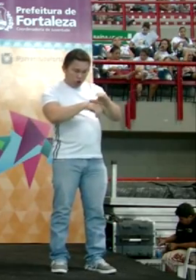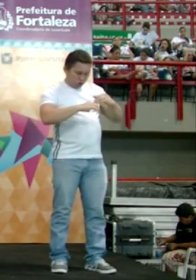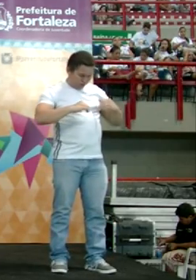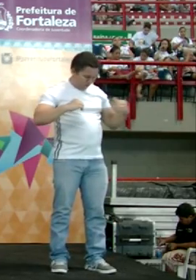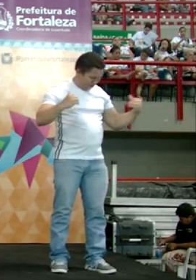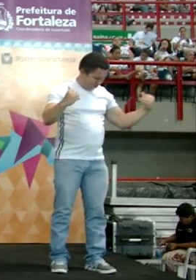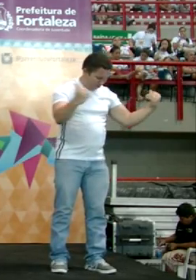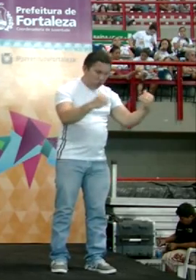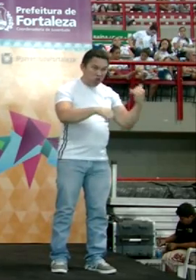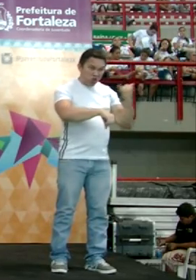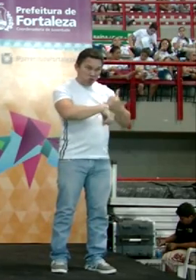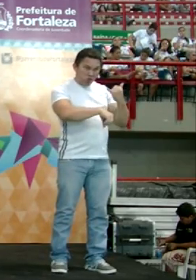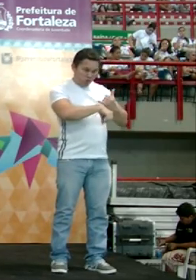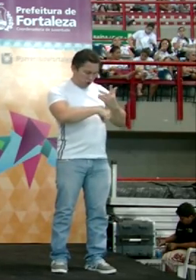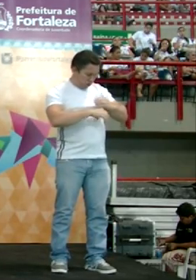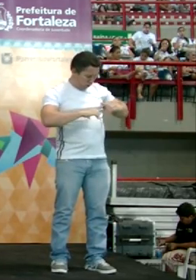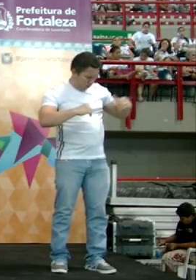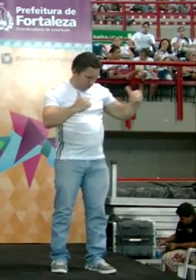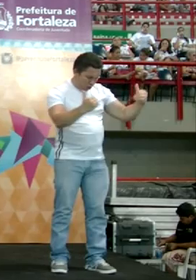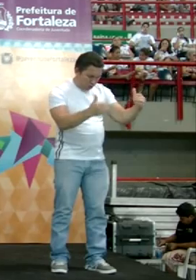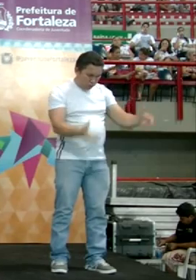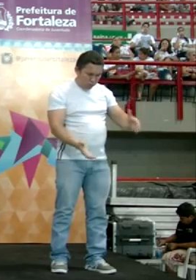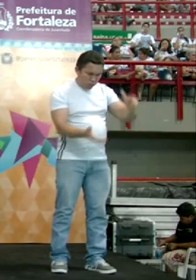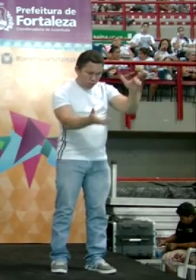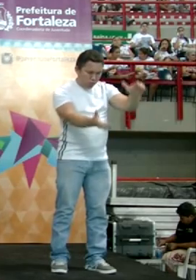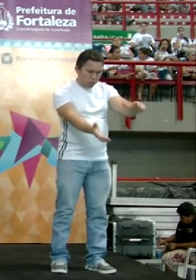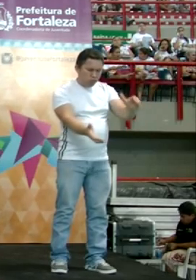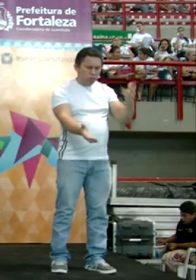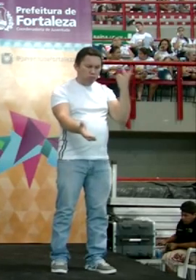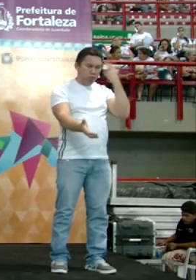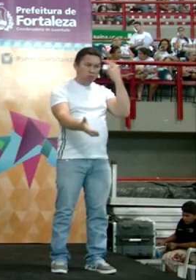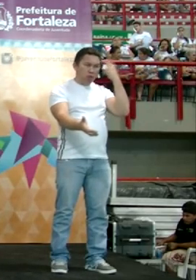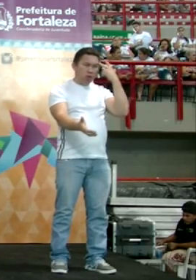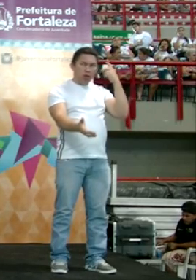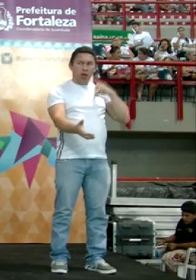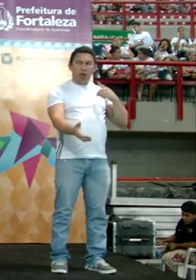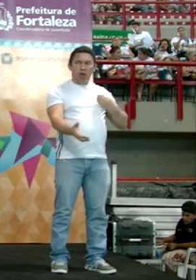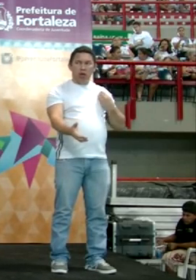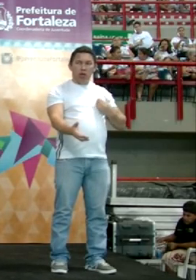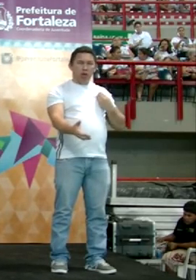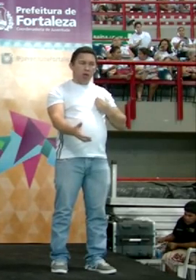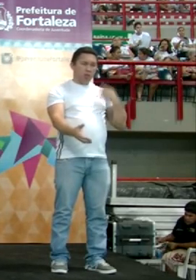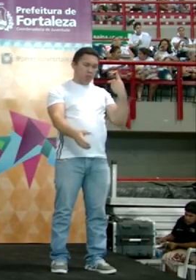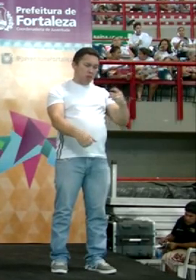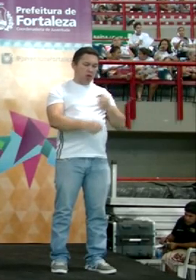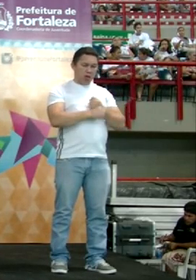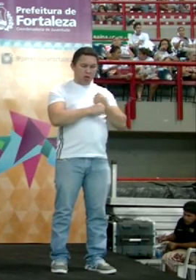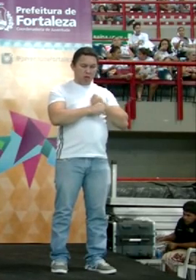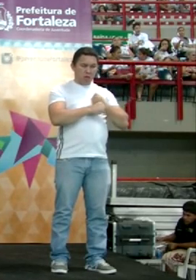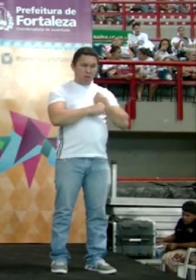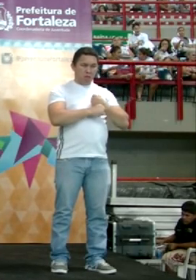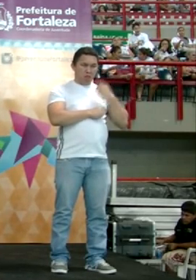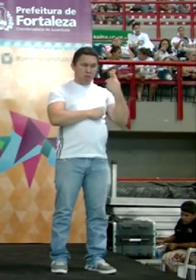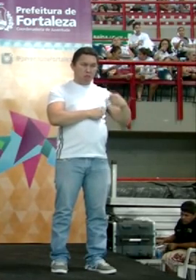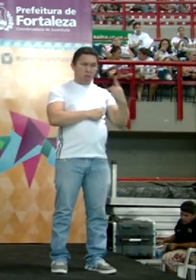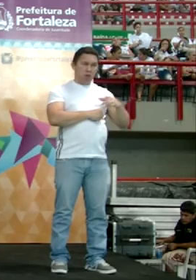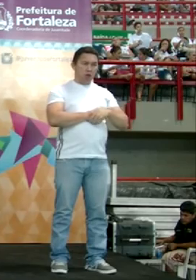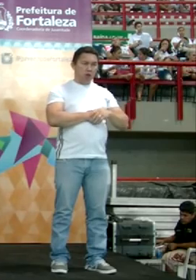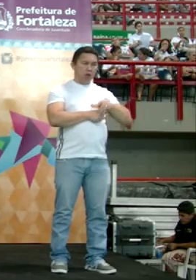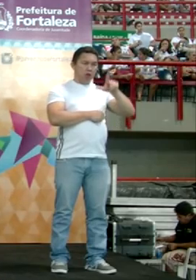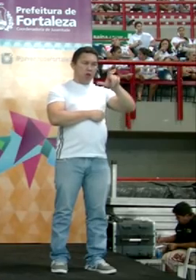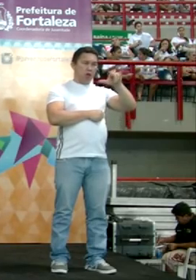tá? Agora, o que a gente ainda não sabe é se esse concreto vai durar não sei quantos anos, né? Porque o